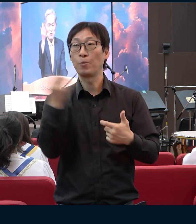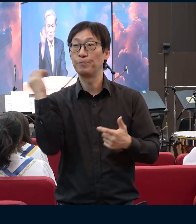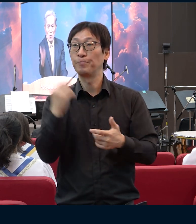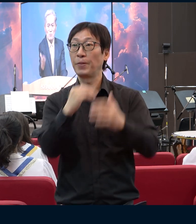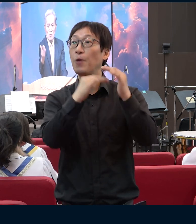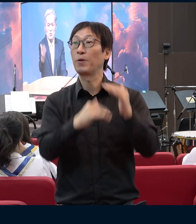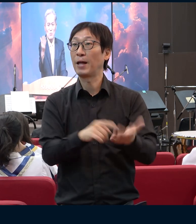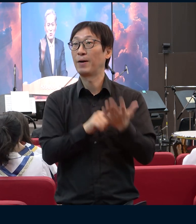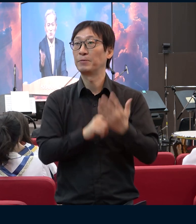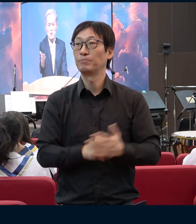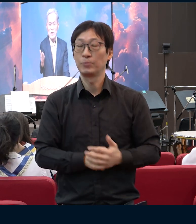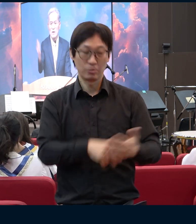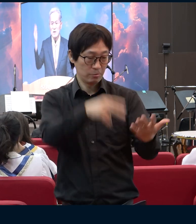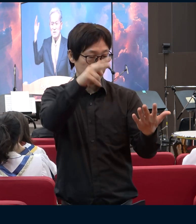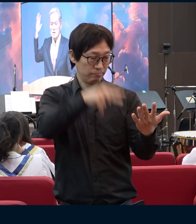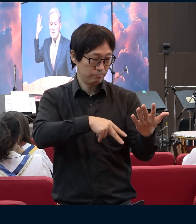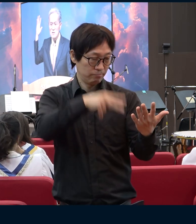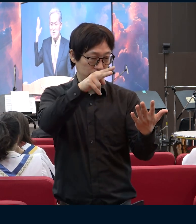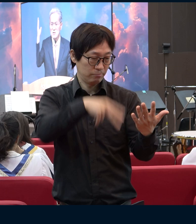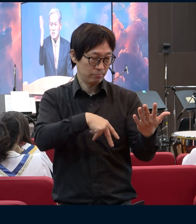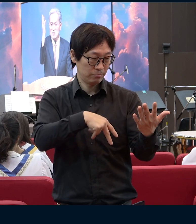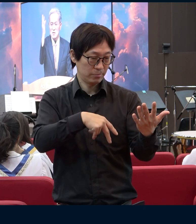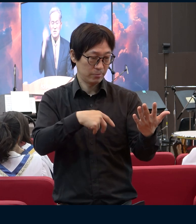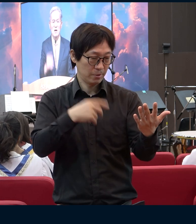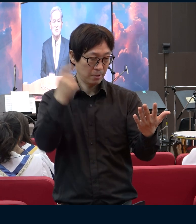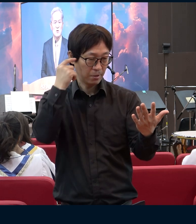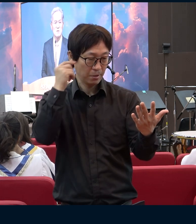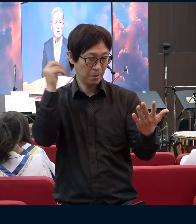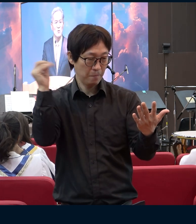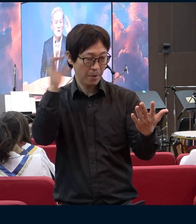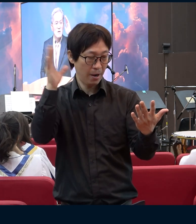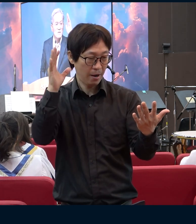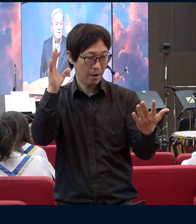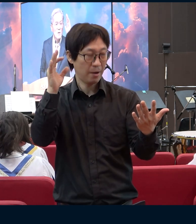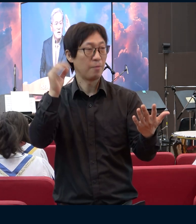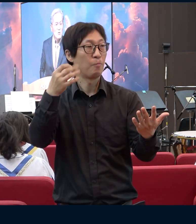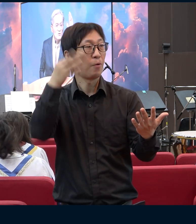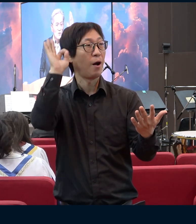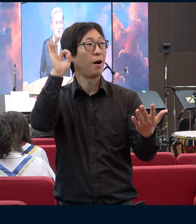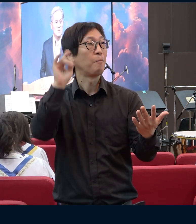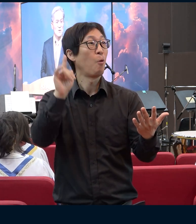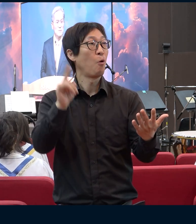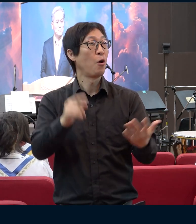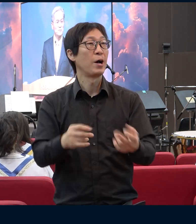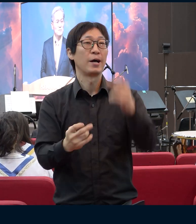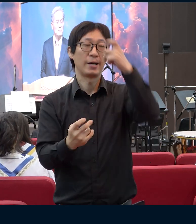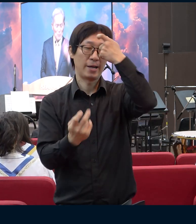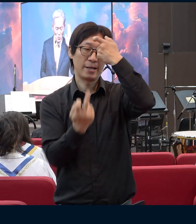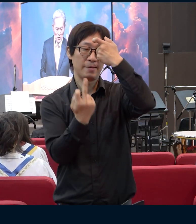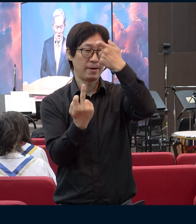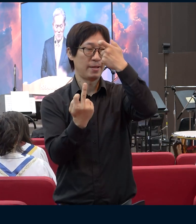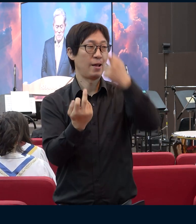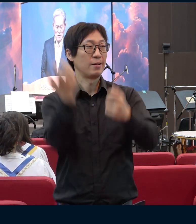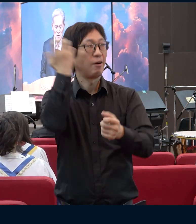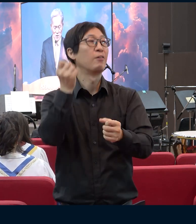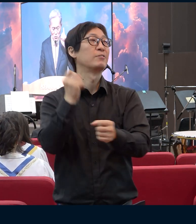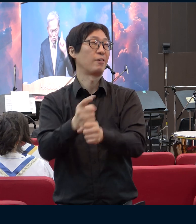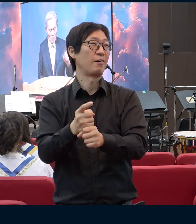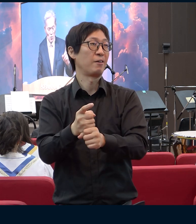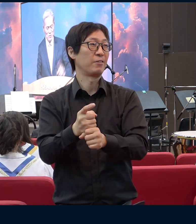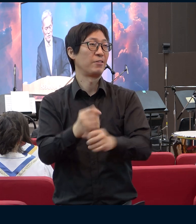그런데 그 누가복음 본문을 보는 순간에 그때 싹 스치듯이 지나간 것이 바로 겟세마네 영성이었어요.